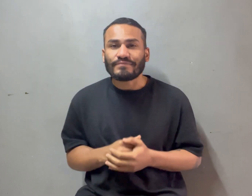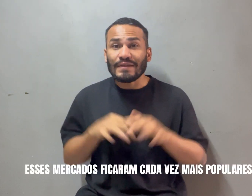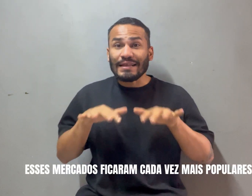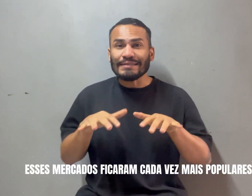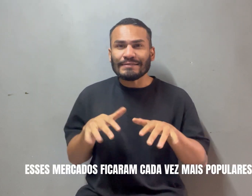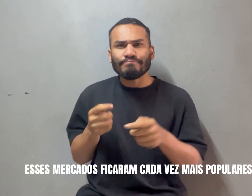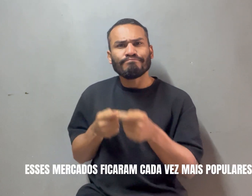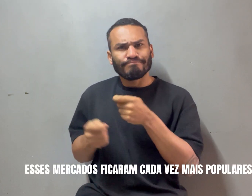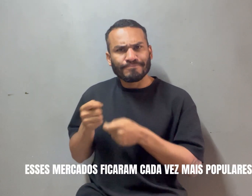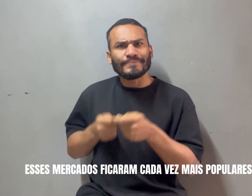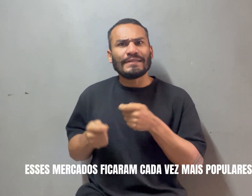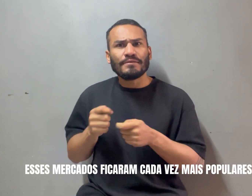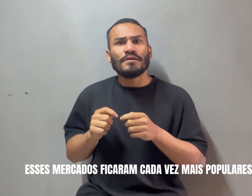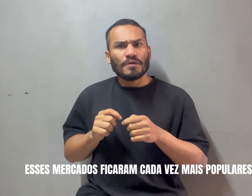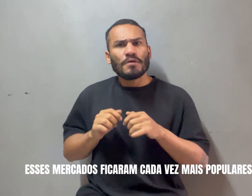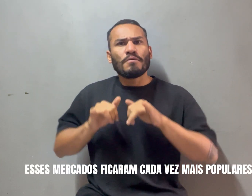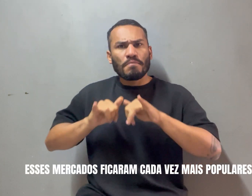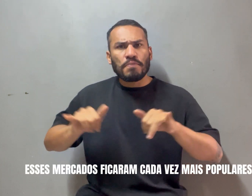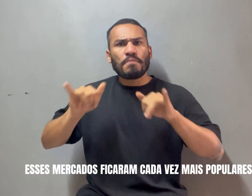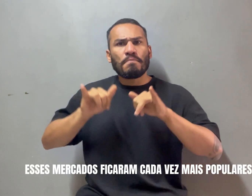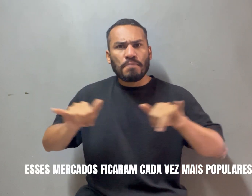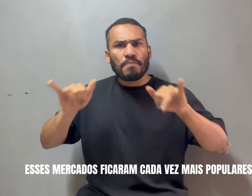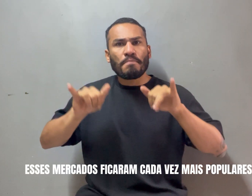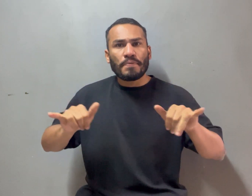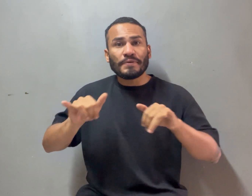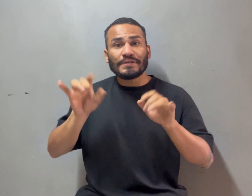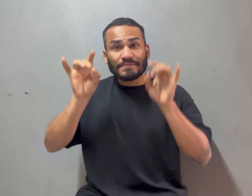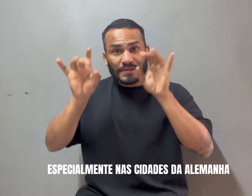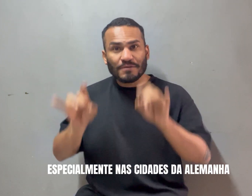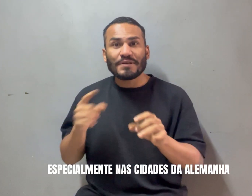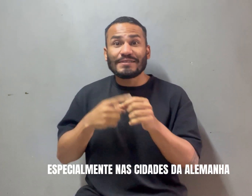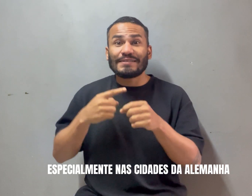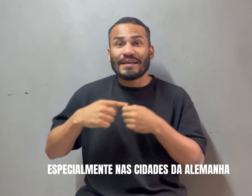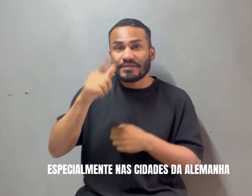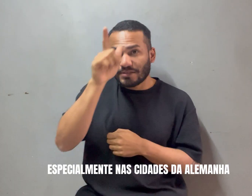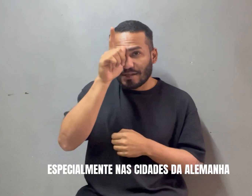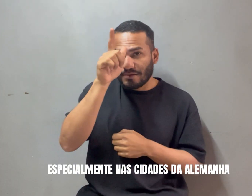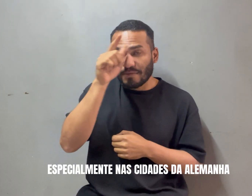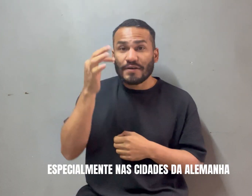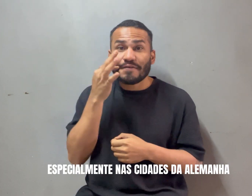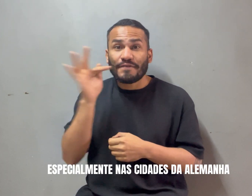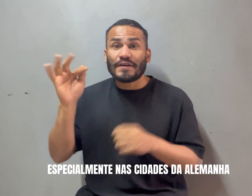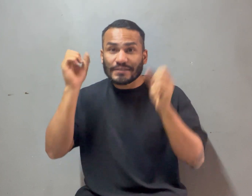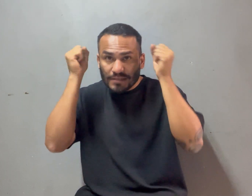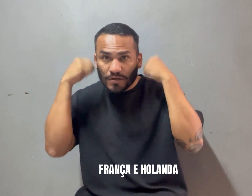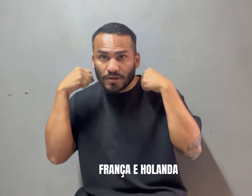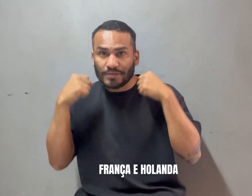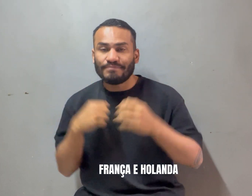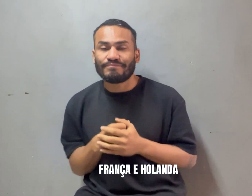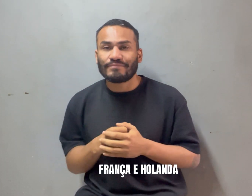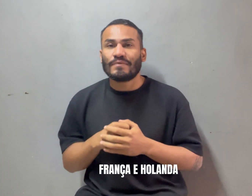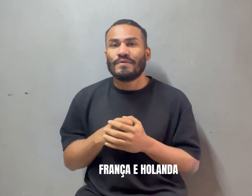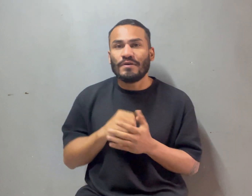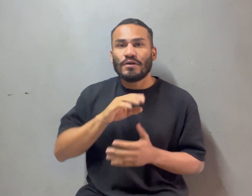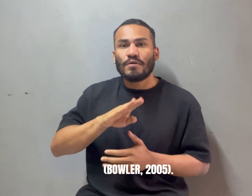Esses mercados ficaram cada vez mais populares, especialmente nas cidades da Alemanha, França e Holanda.